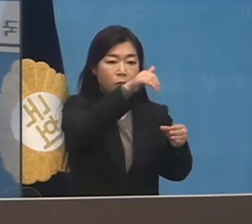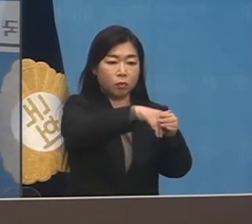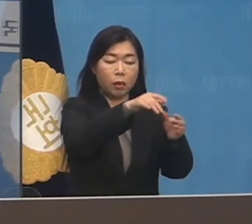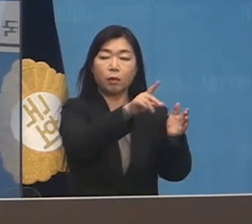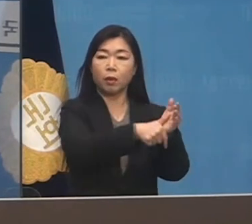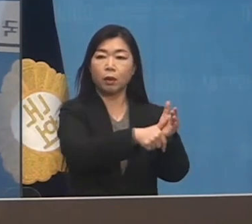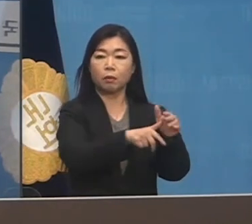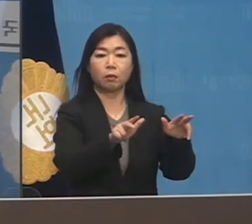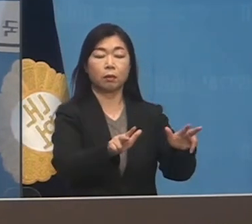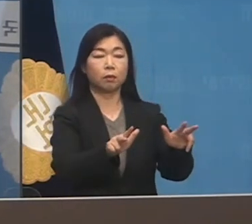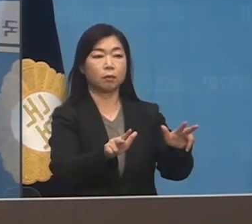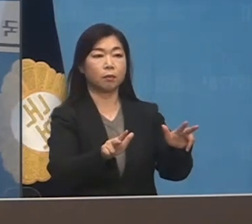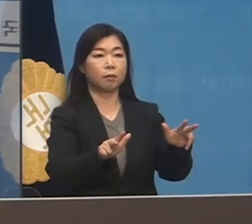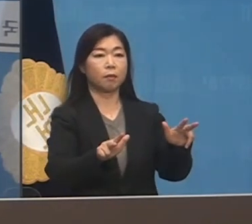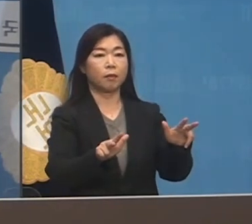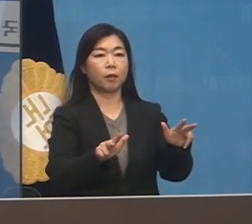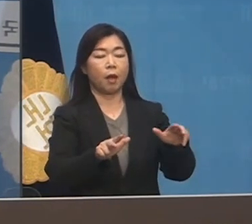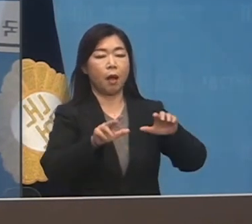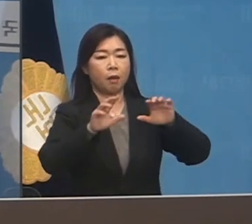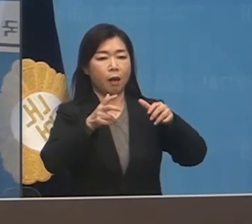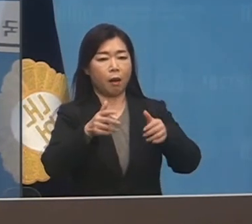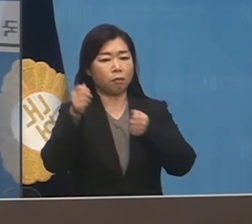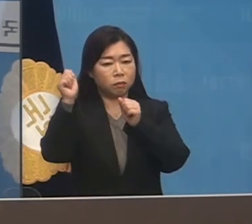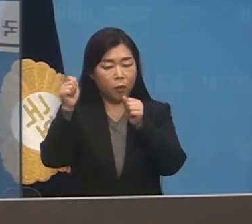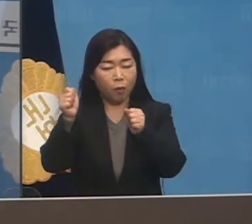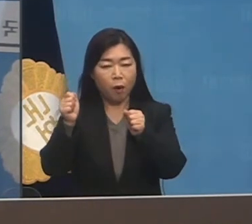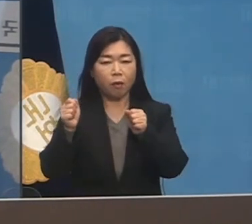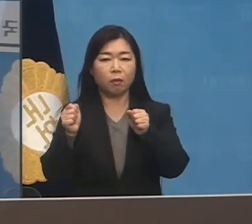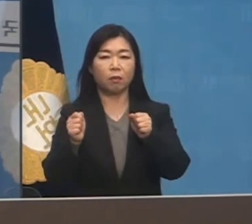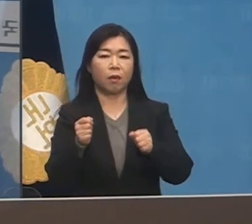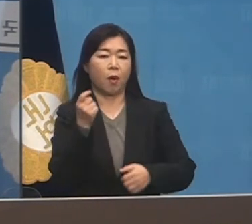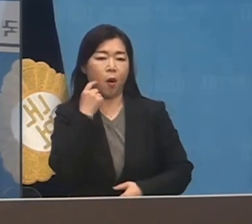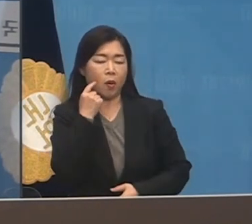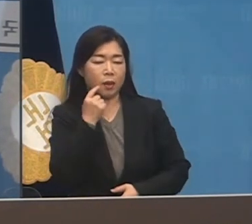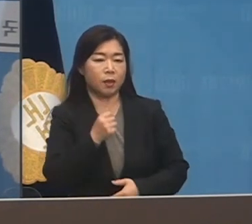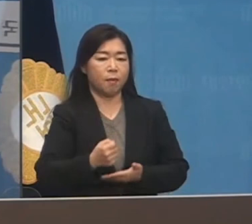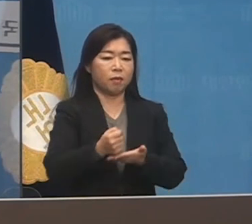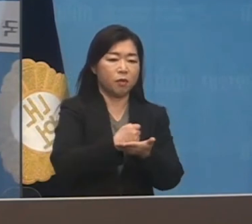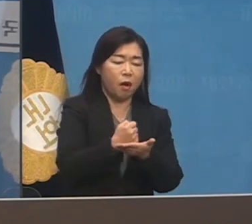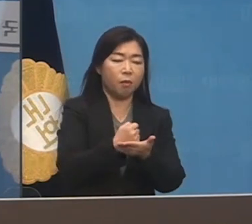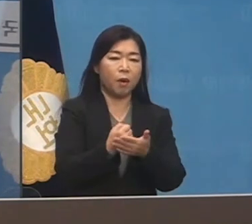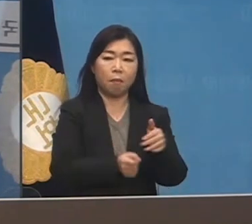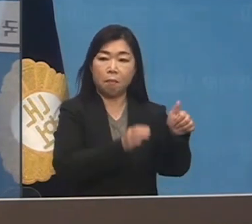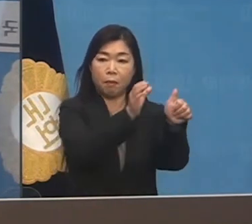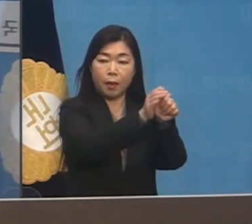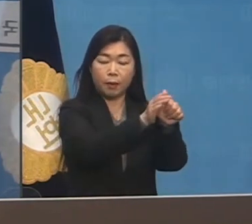시점에서 우리는 나라를 무속과 거짓 예언에 또다시